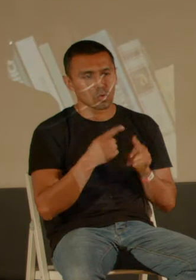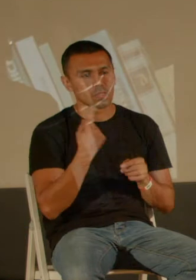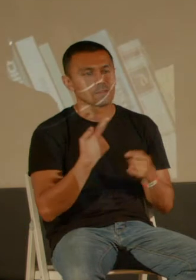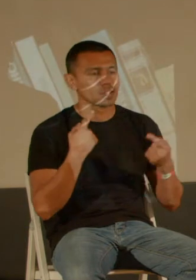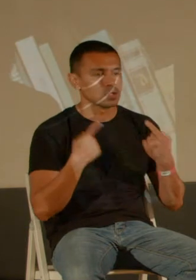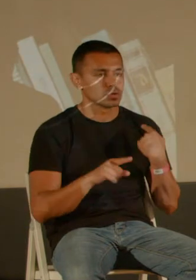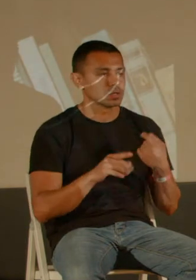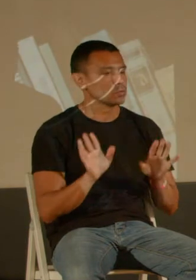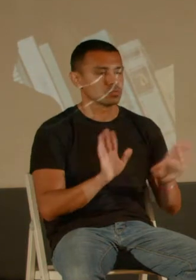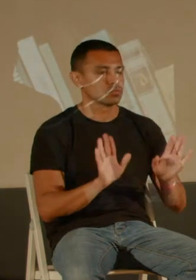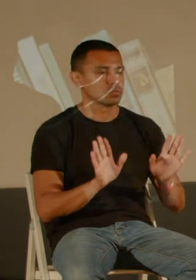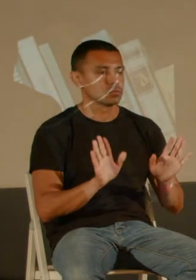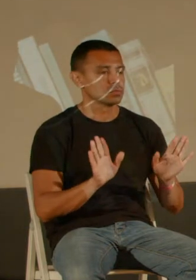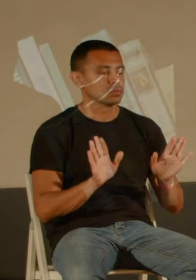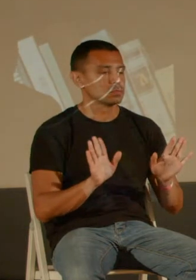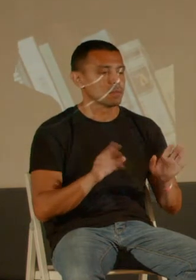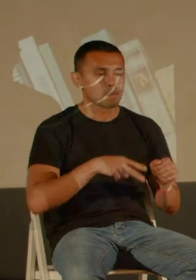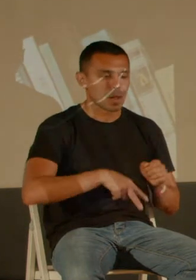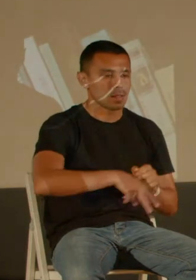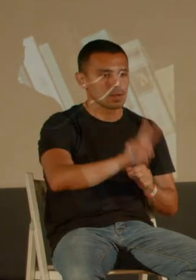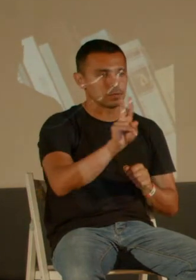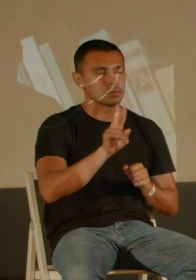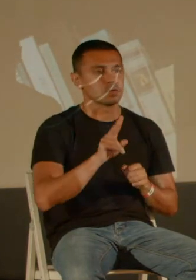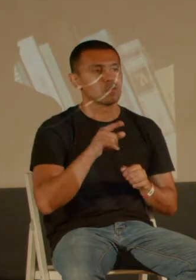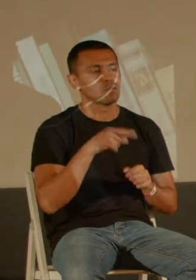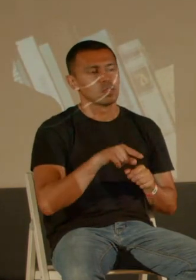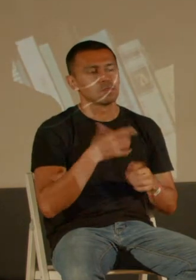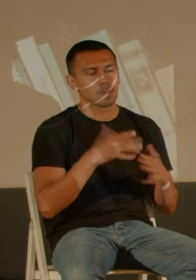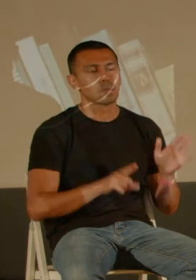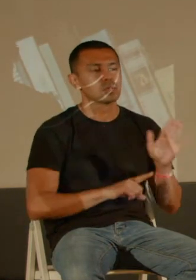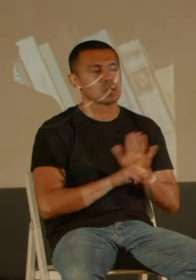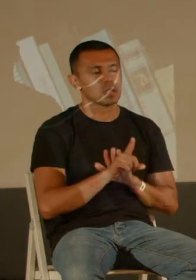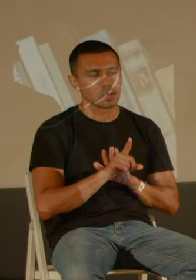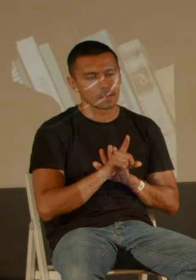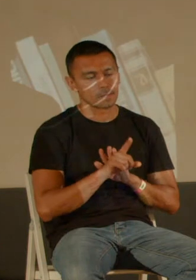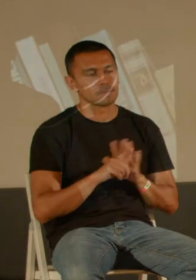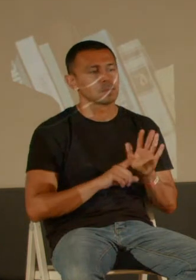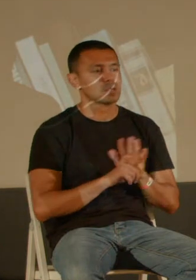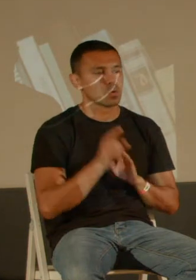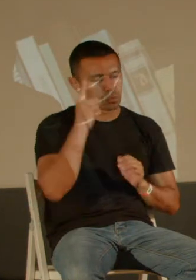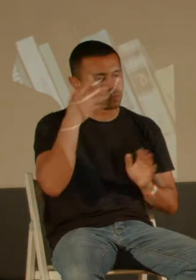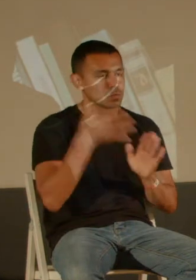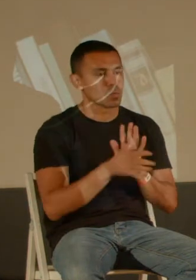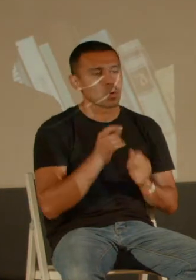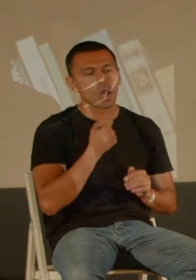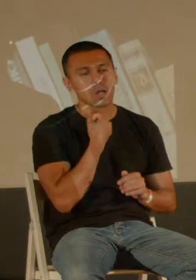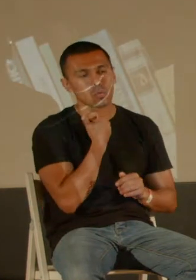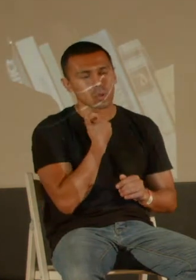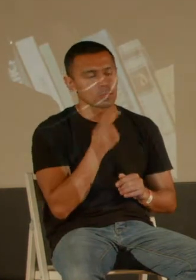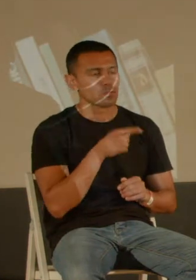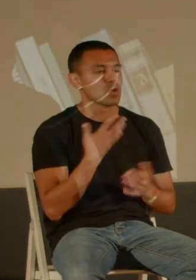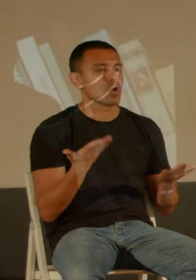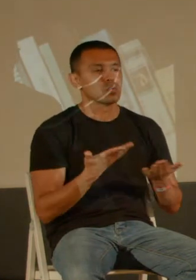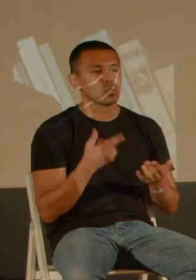інше. Ні, не паралельно. Зовсім. Паралельно, так. Паралельно. Ну, вона вже почала усвідомлювати про алкоголізм, і